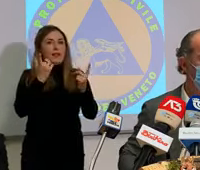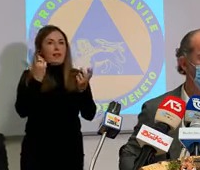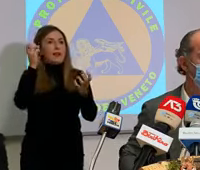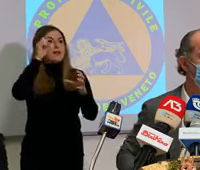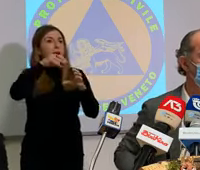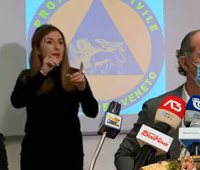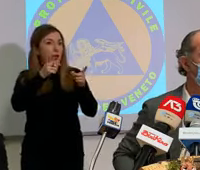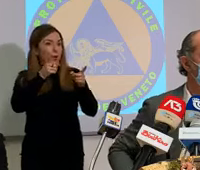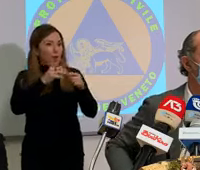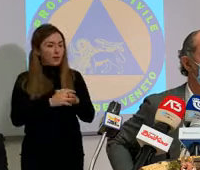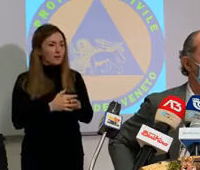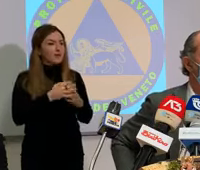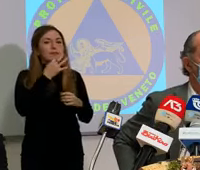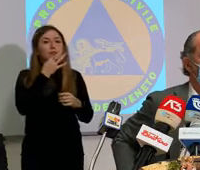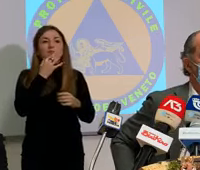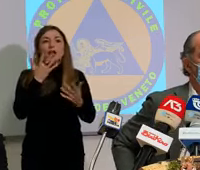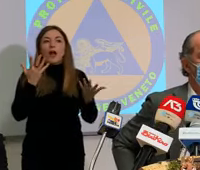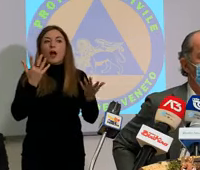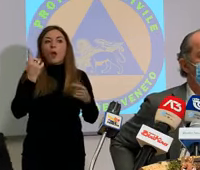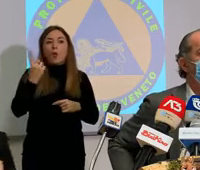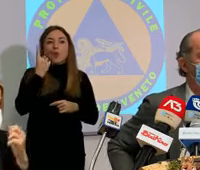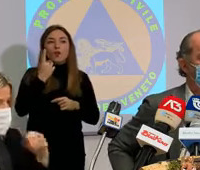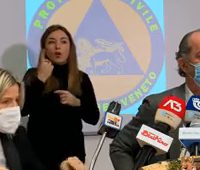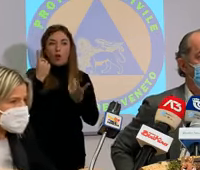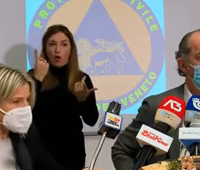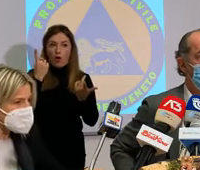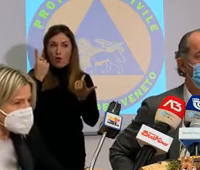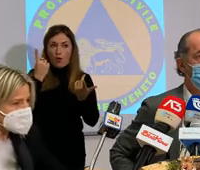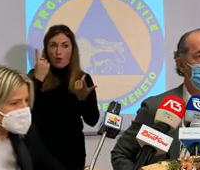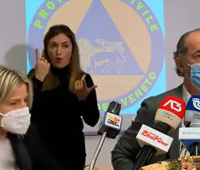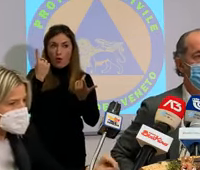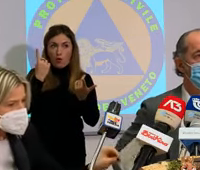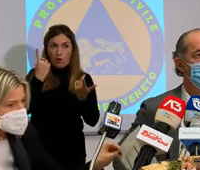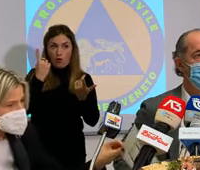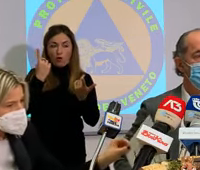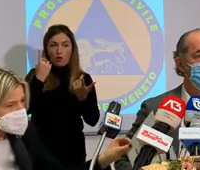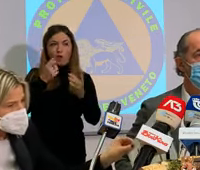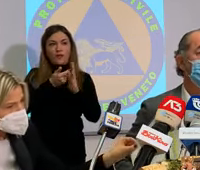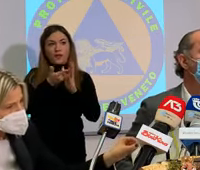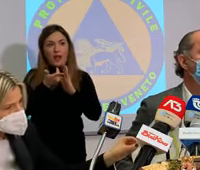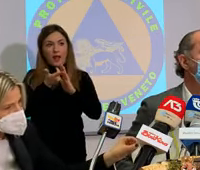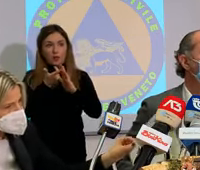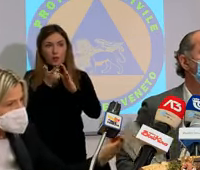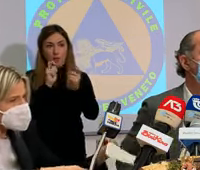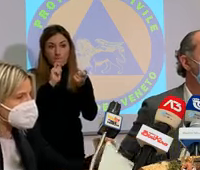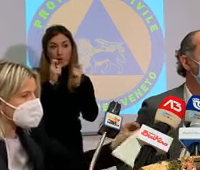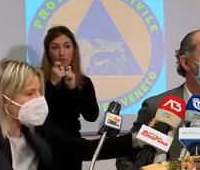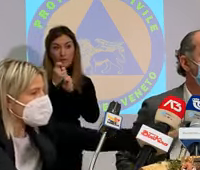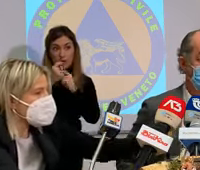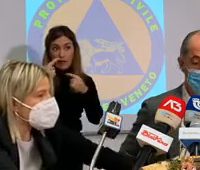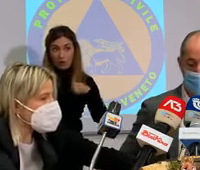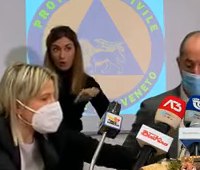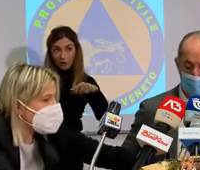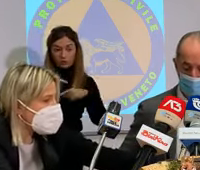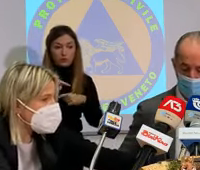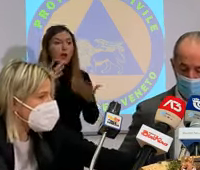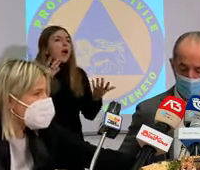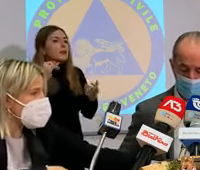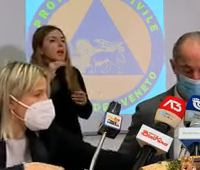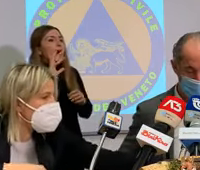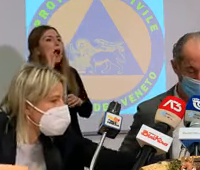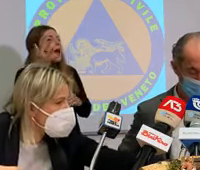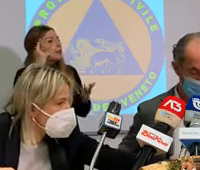l'unico dato siamo a giornata o modificato con questa assume nostro veneto ci sono quelli di oggi non è dato sapere diana mente da un